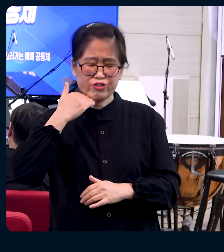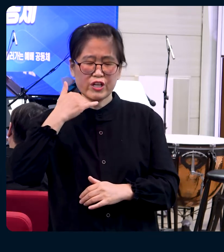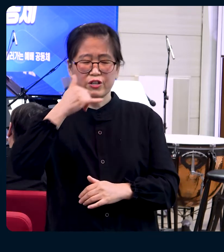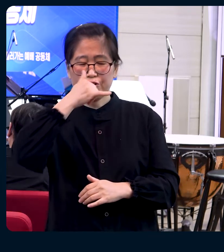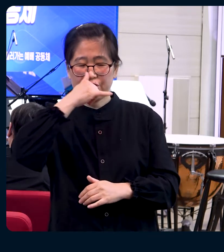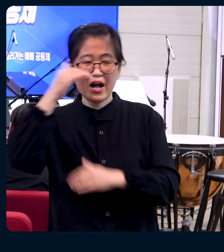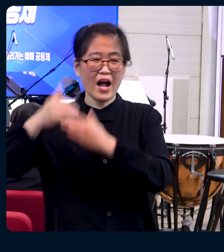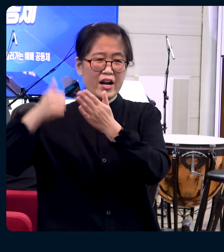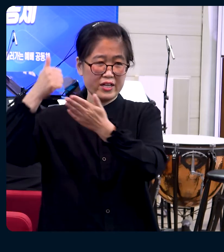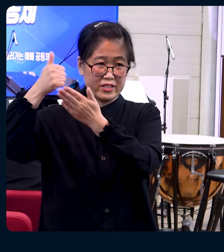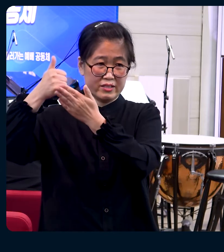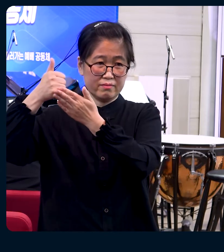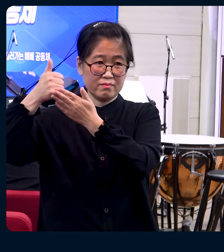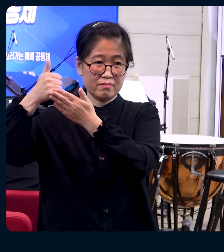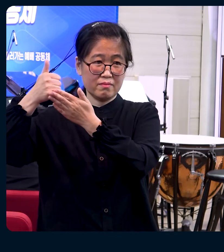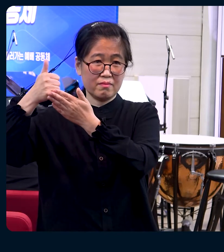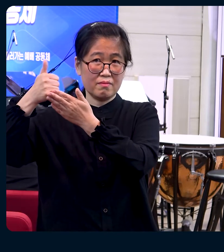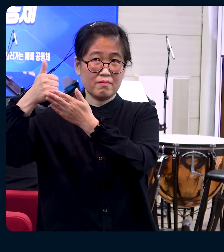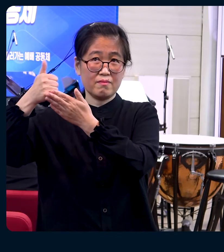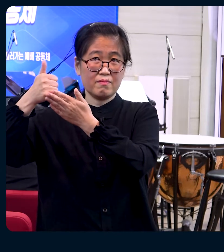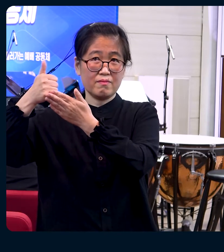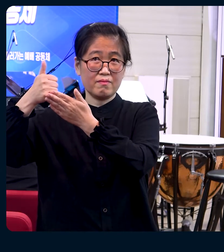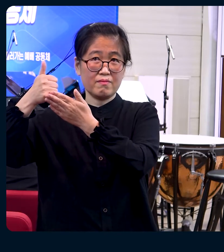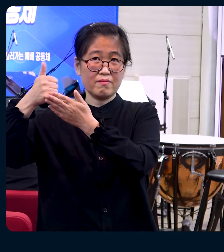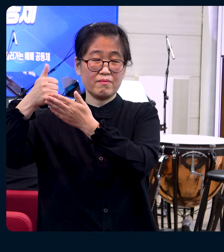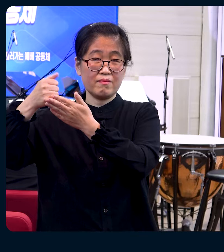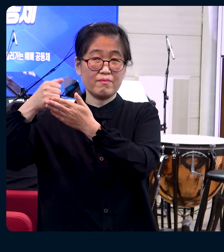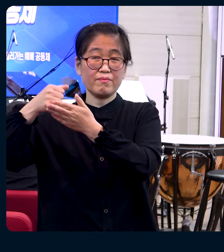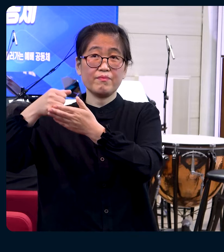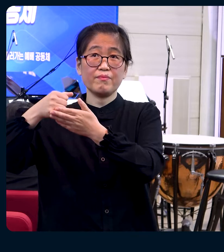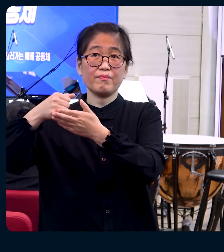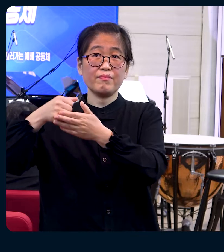겁니다. 이게 무서운 이야기입니다.